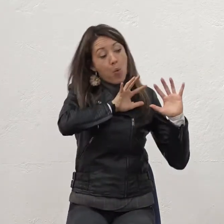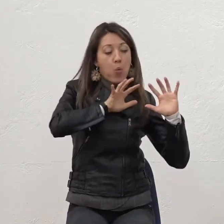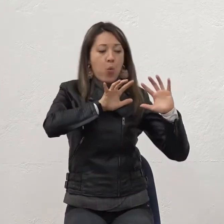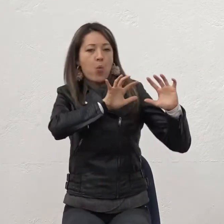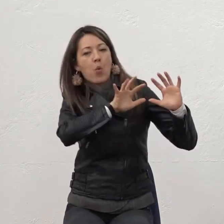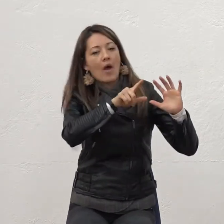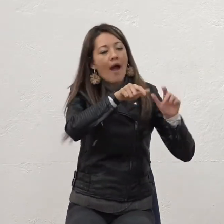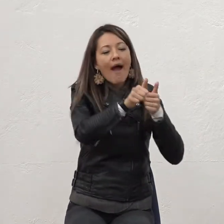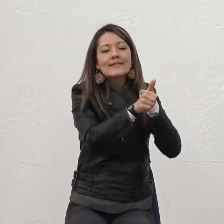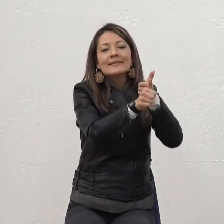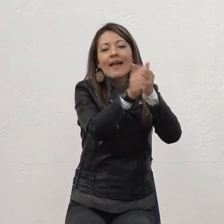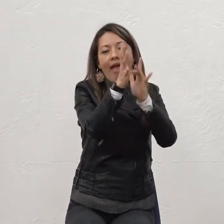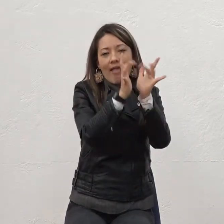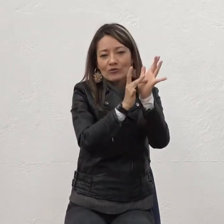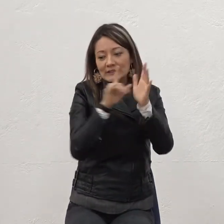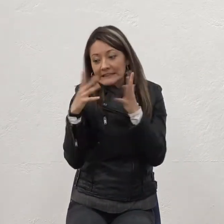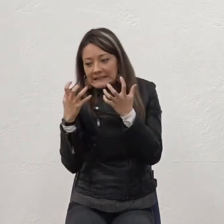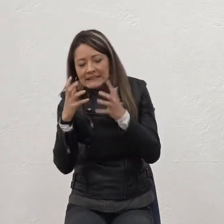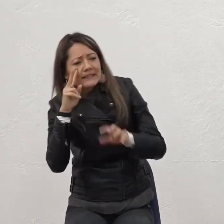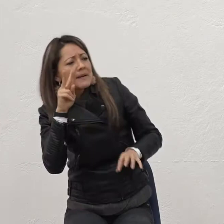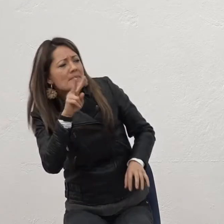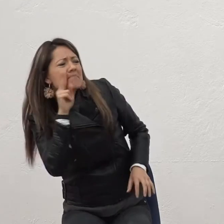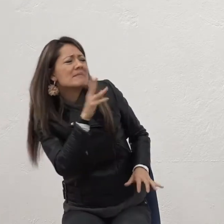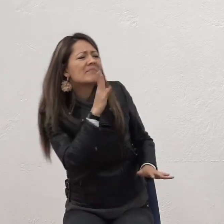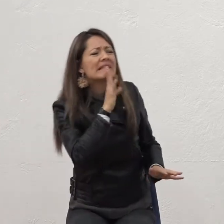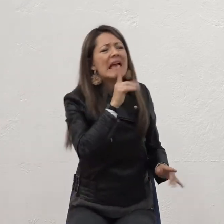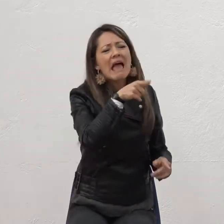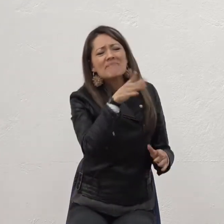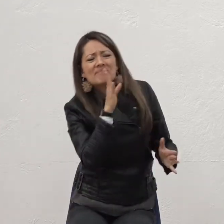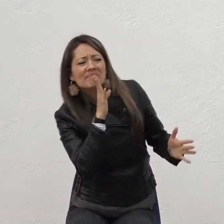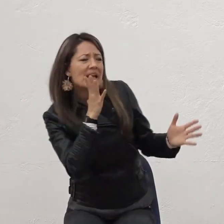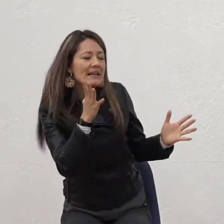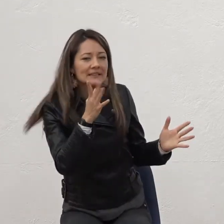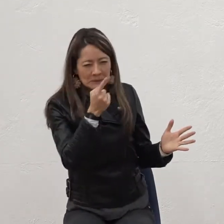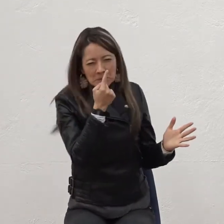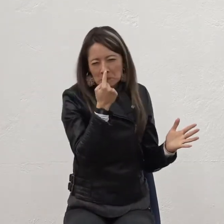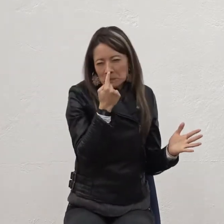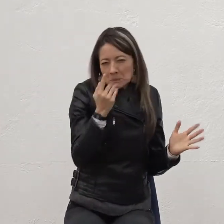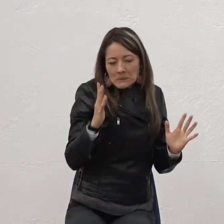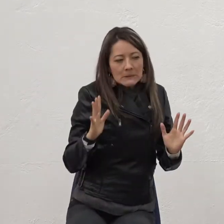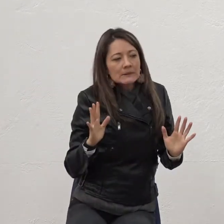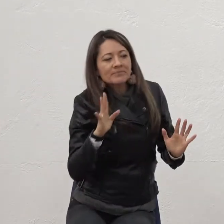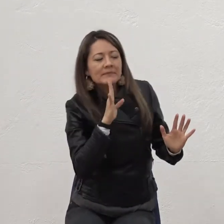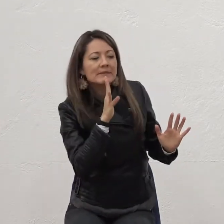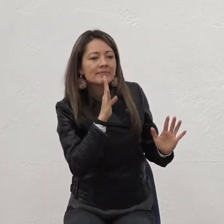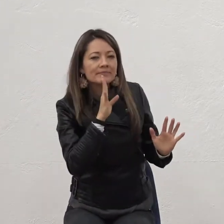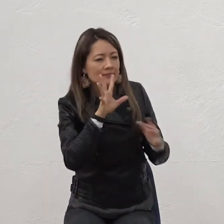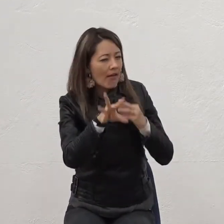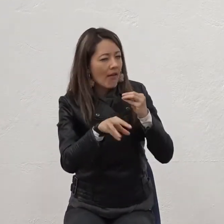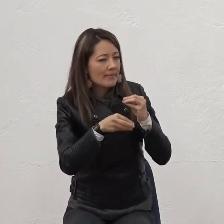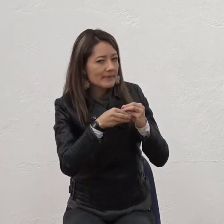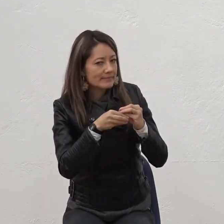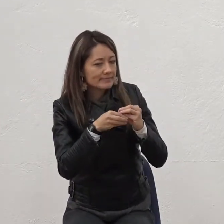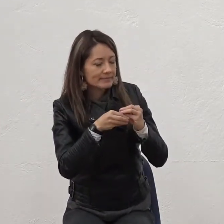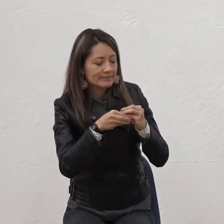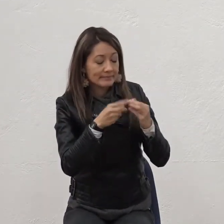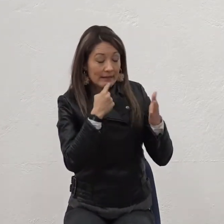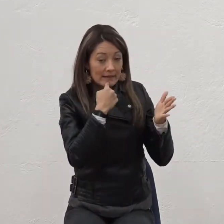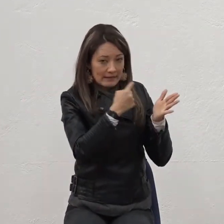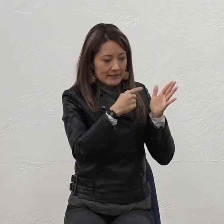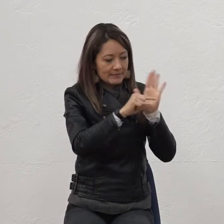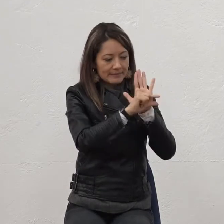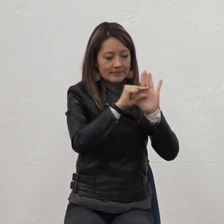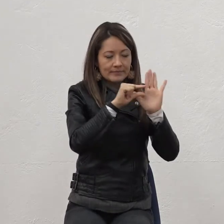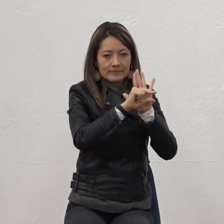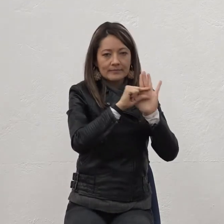Jesús y él quería ver quién era ese hombre. Eso le causó curiosidad. ¿Qué más pasó con Zaqueo? Miremos